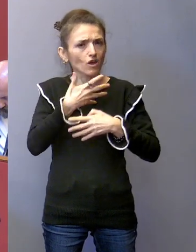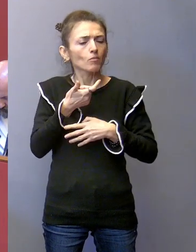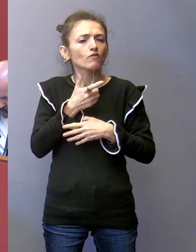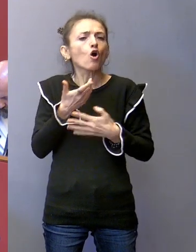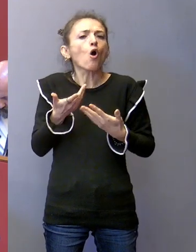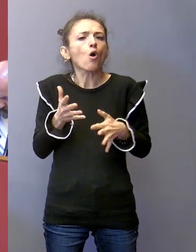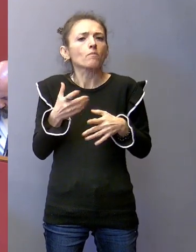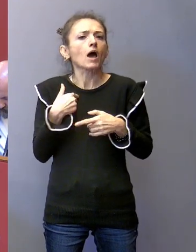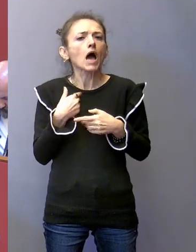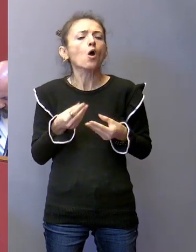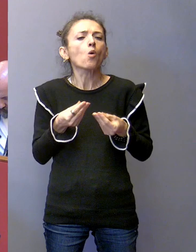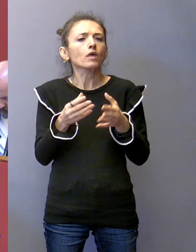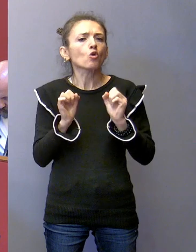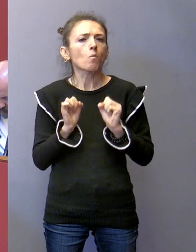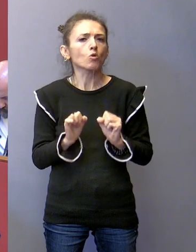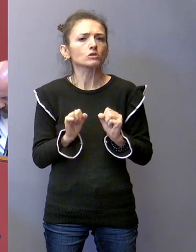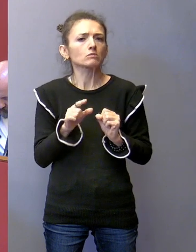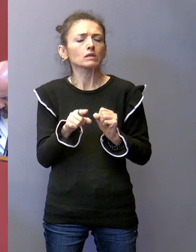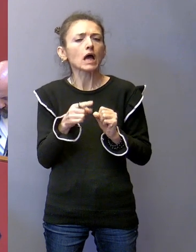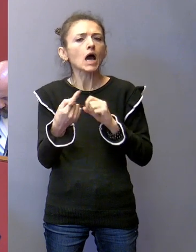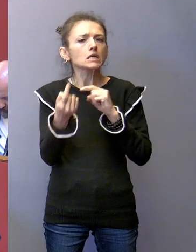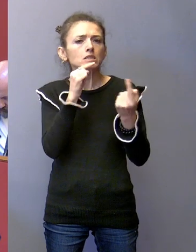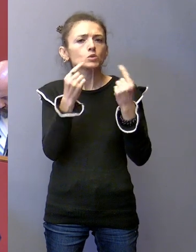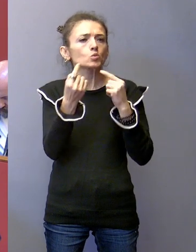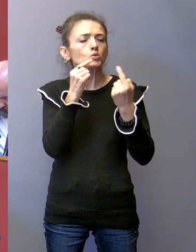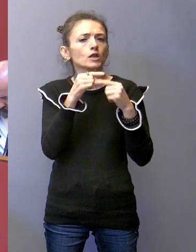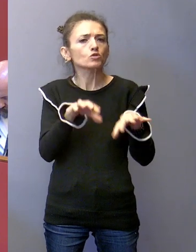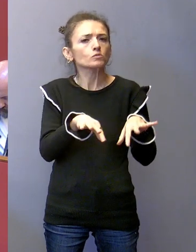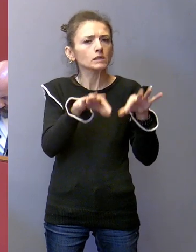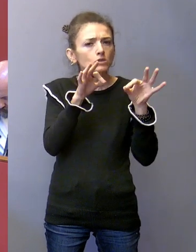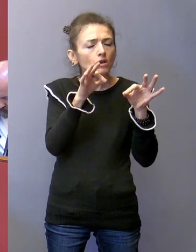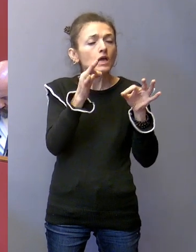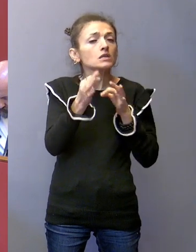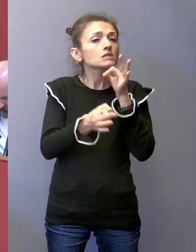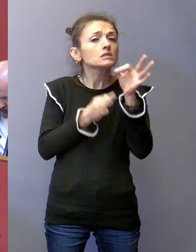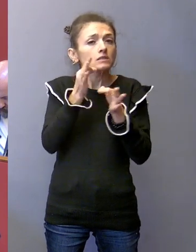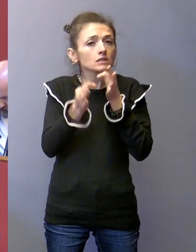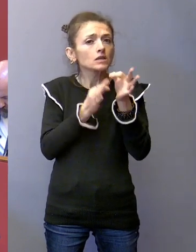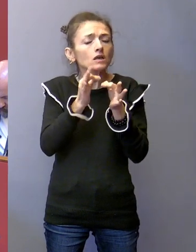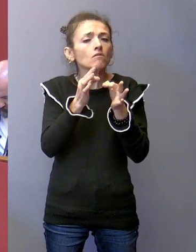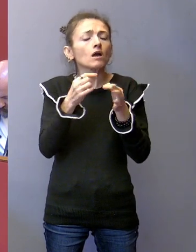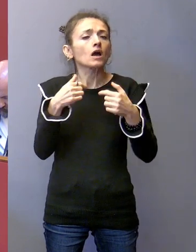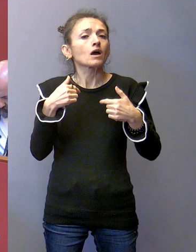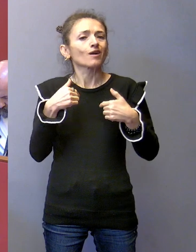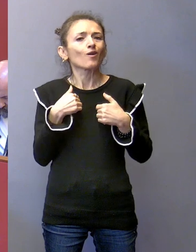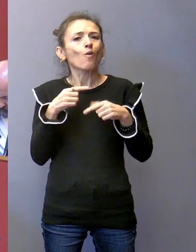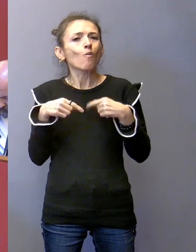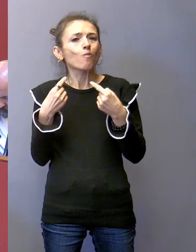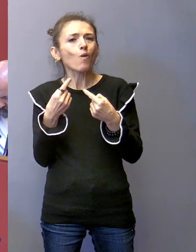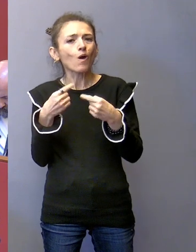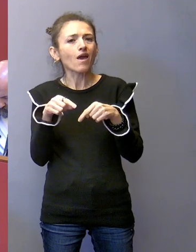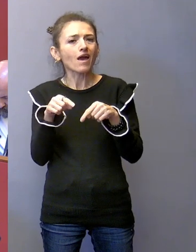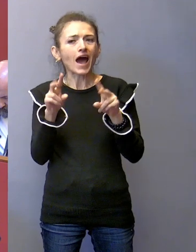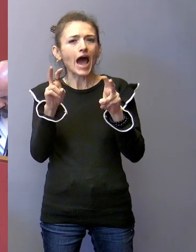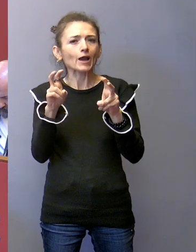ho permesso che si discutesse del merito della sospensione vuol dire che ho non ho più possibilità di affrontare